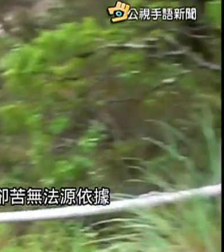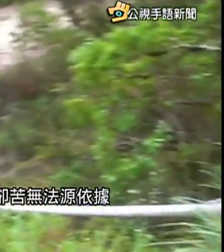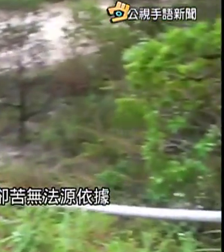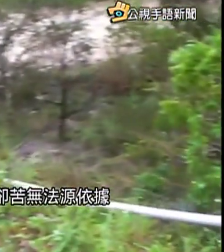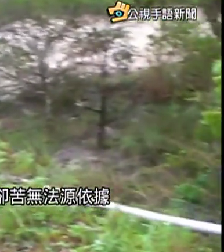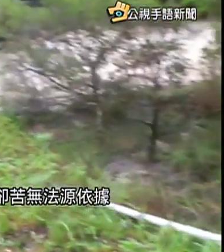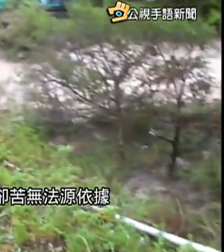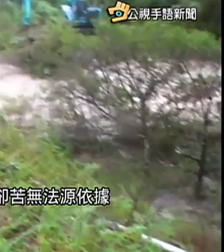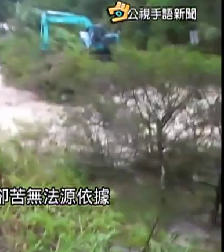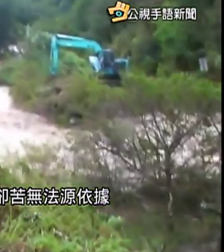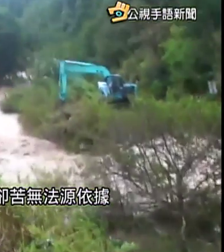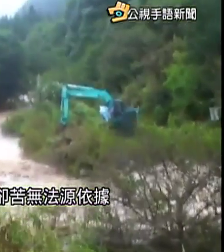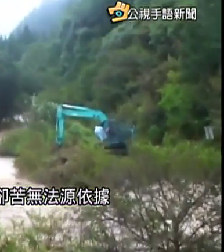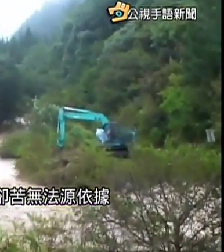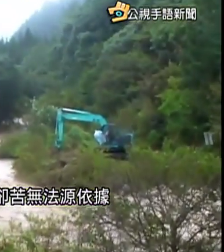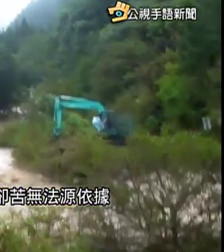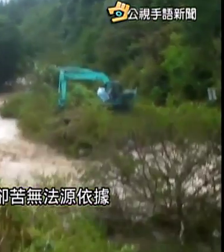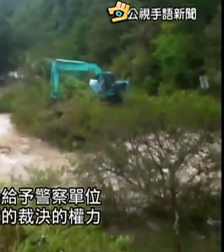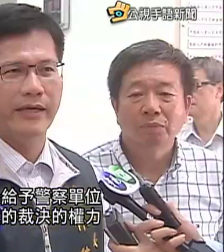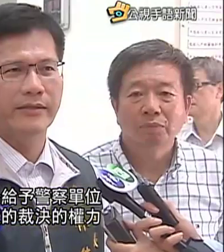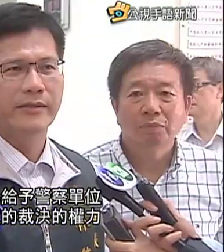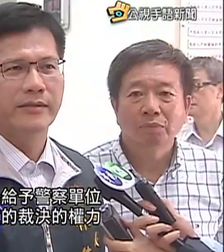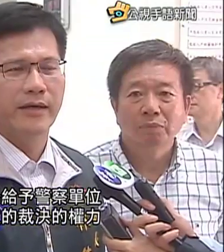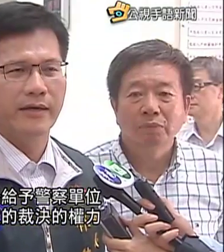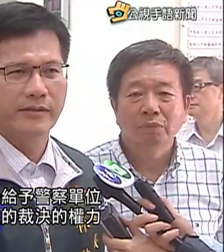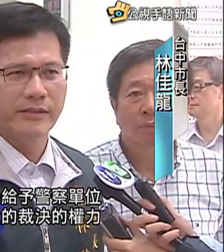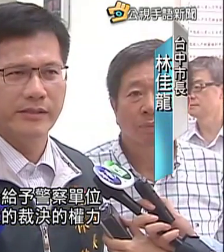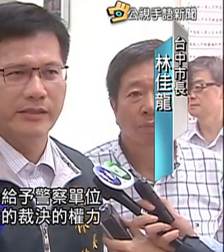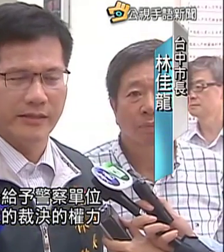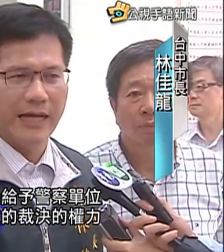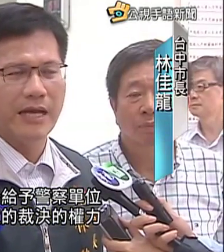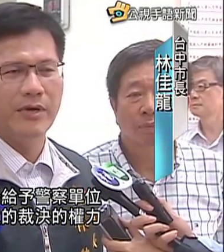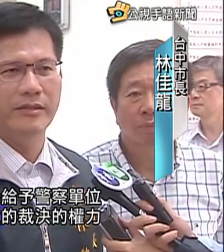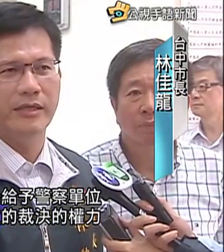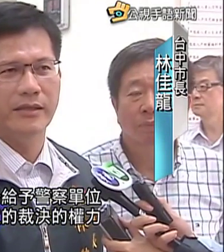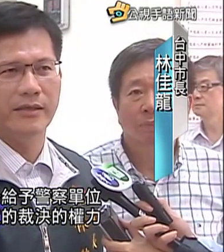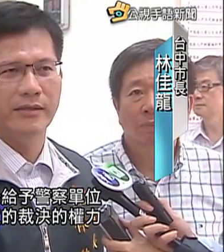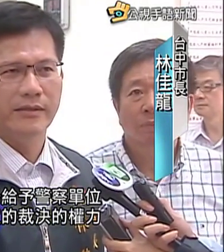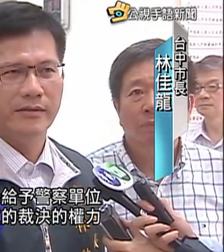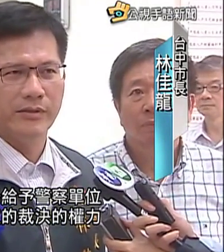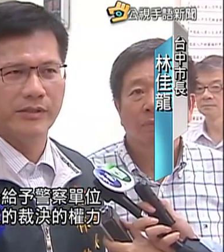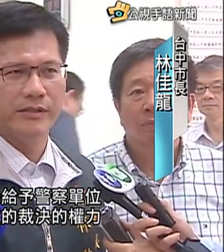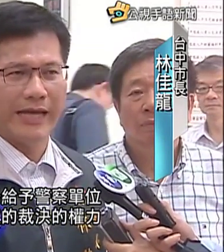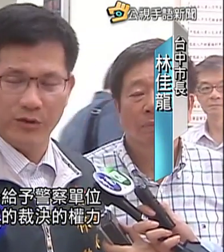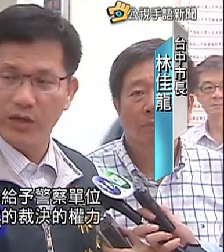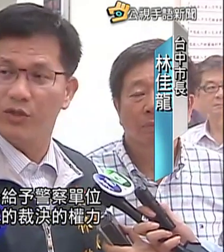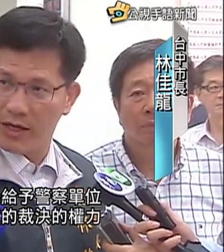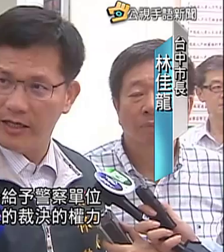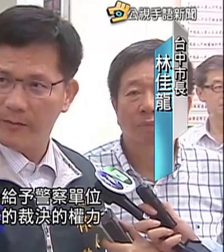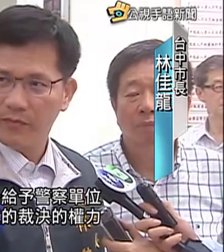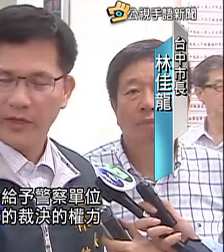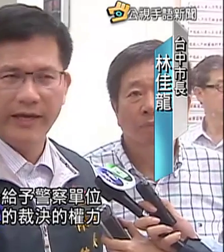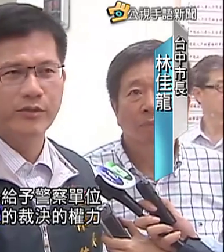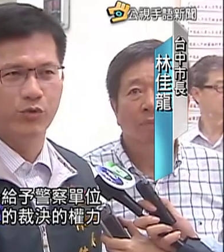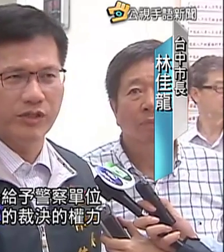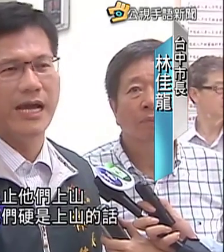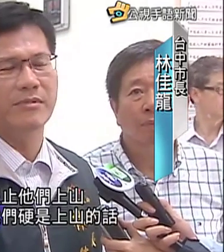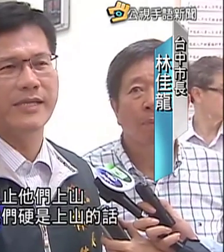源依据。 现场可以给就是警察单位一定的就是裁决的权利，可以阻止他们上